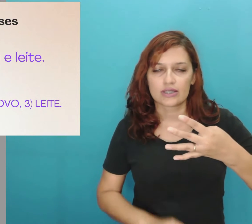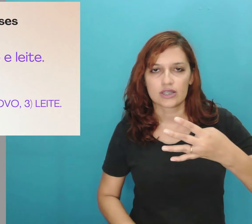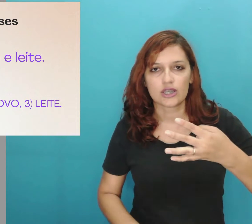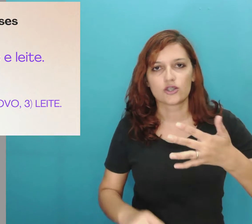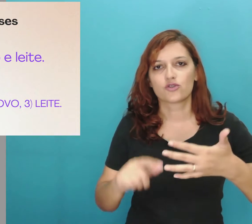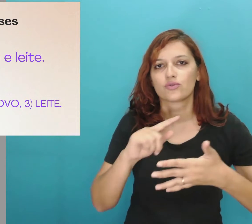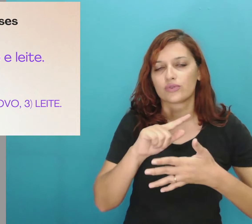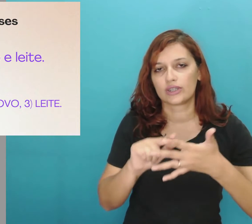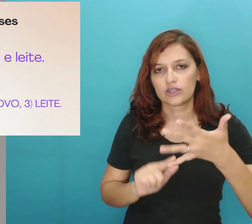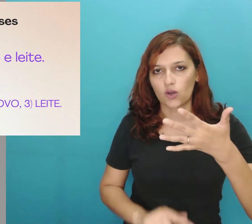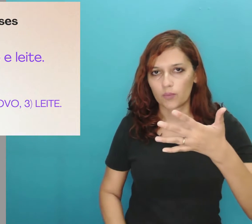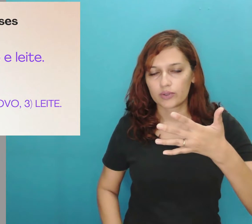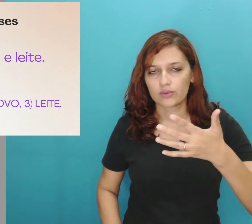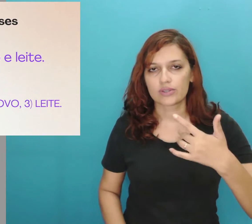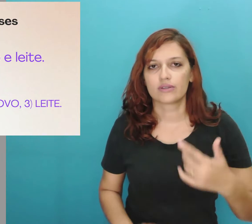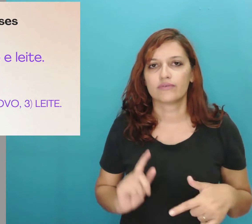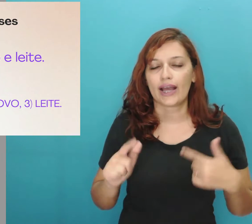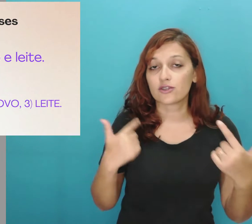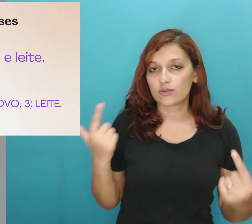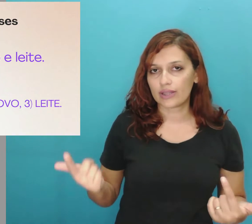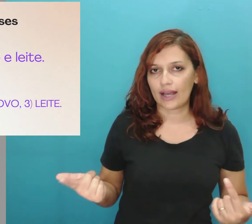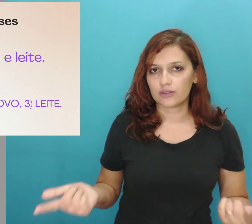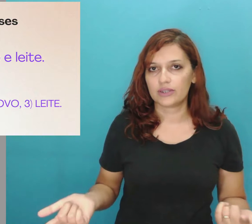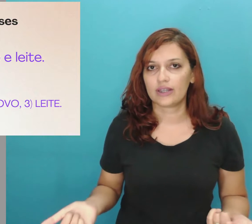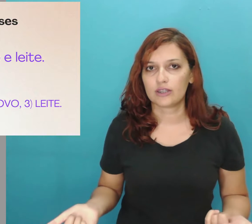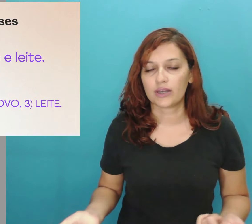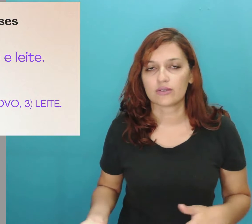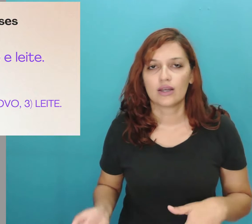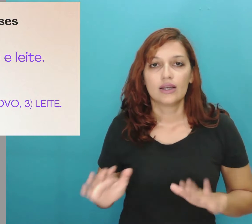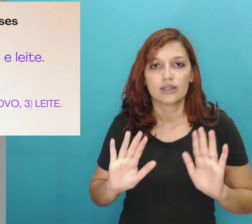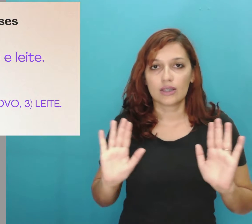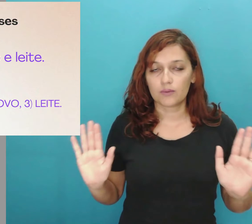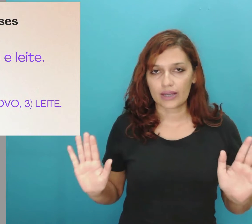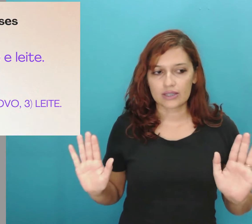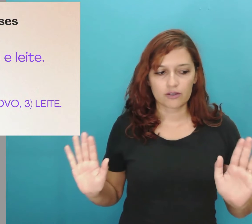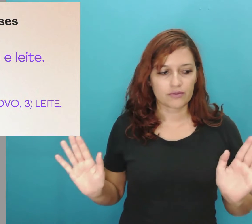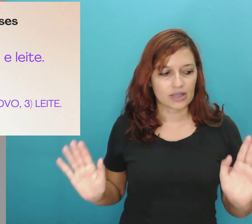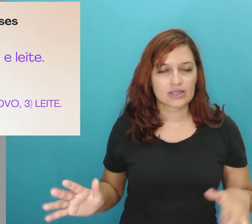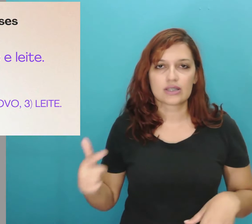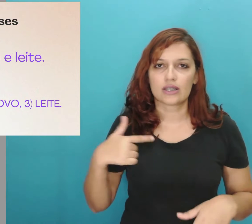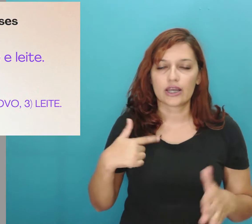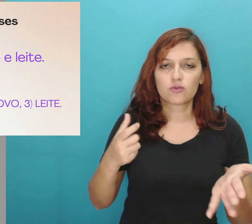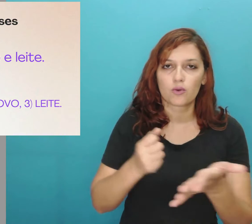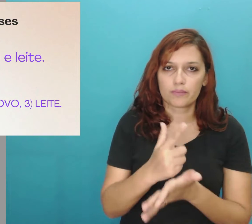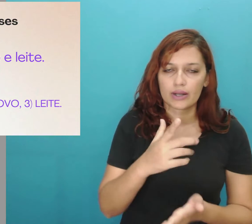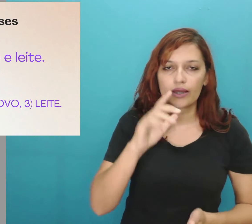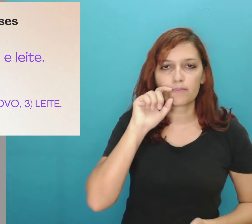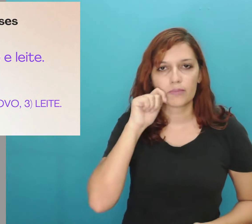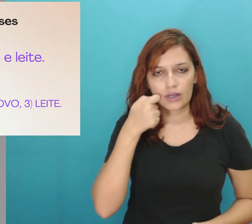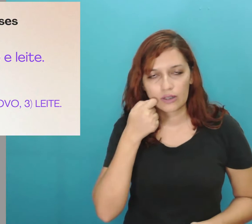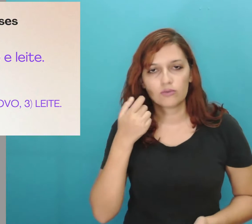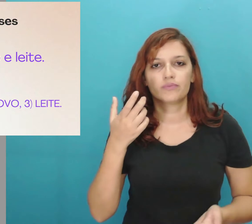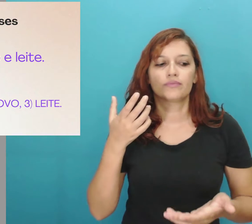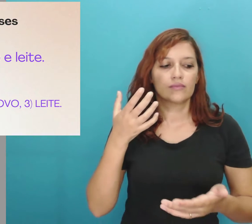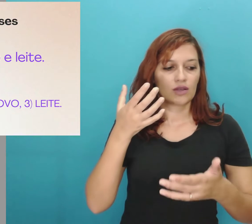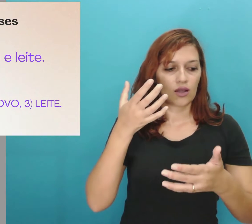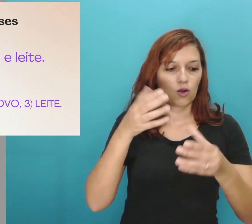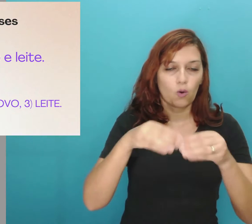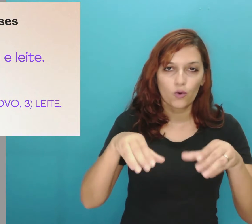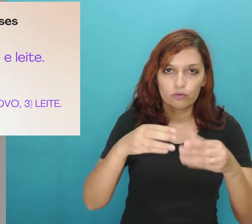assim, estrutura de tópicos, vai ajudar no entendimento. Não é que se eu fizer assim, eu comprei pão, ovo